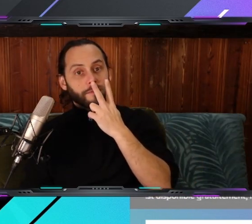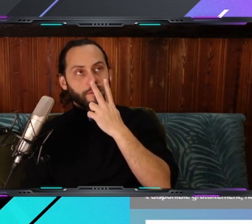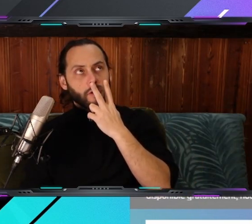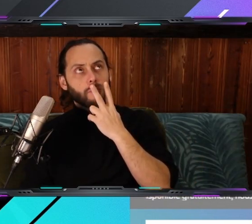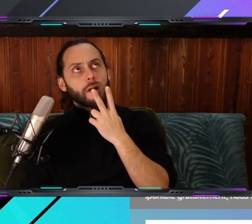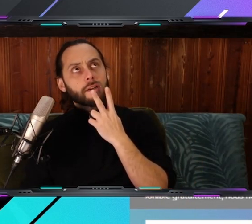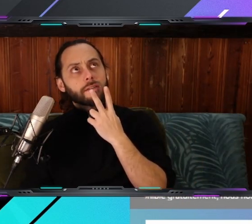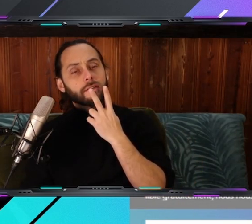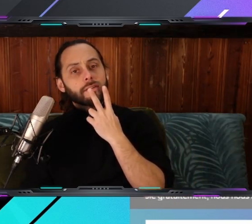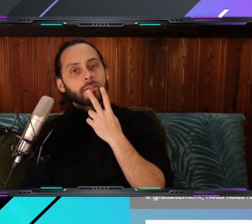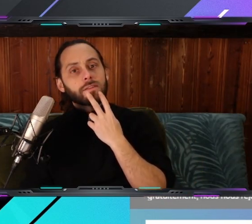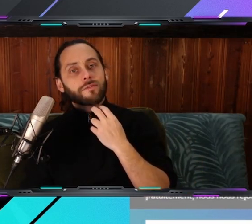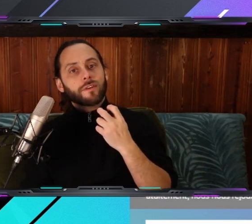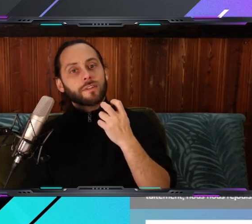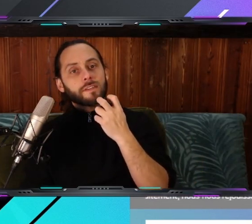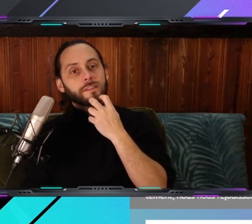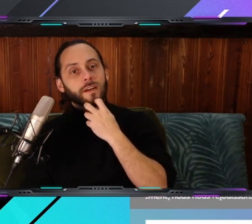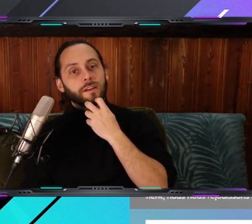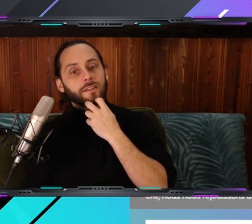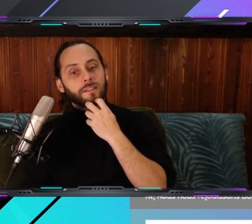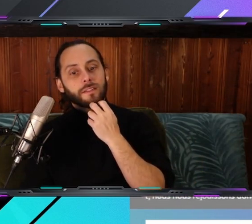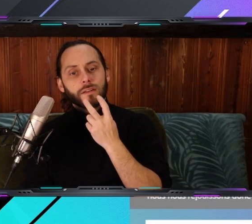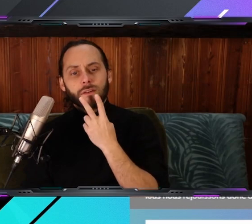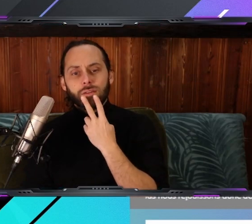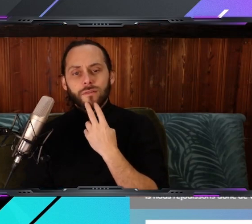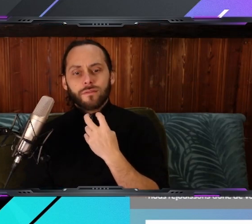Et framboise, sauf erreur, c'est ça.